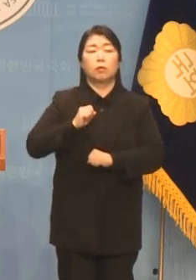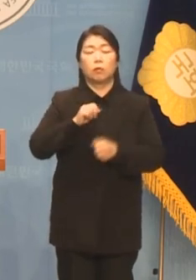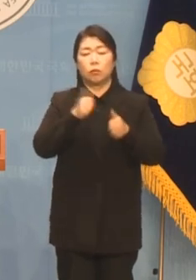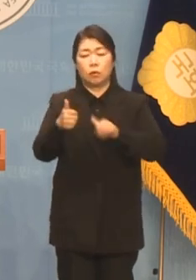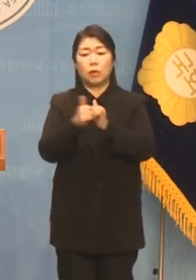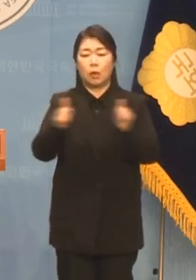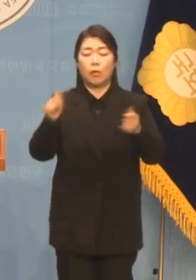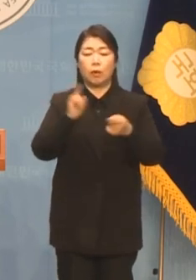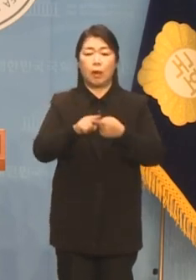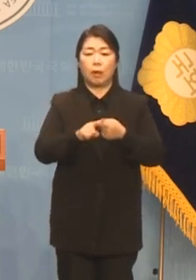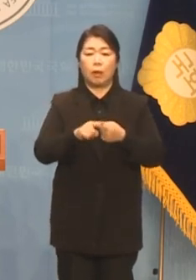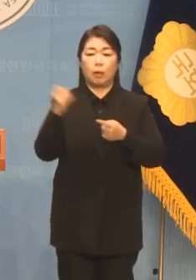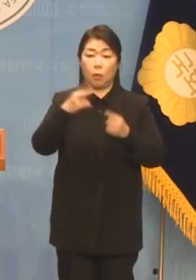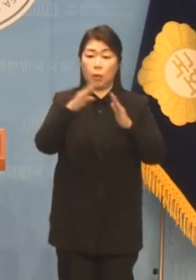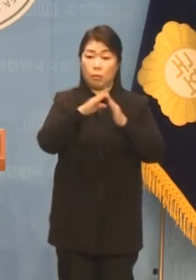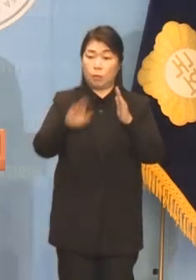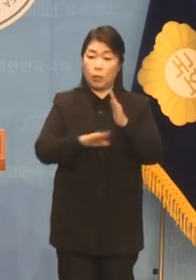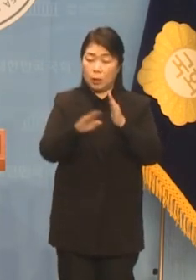욕